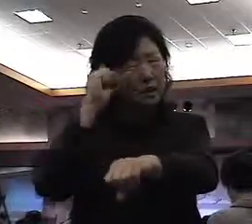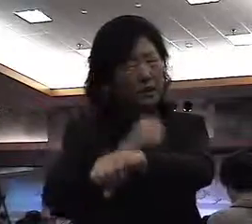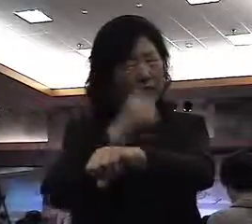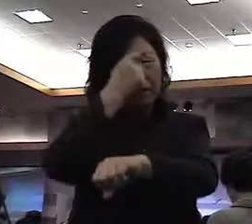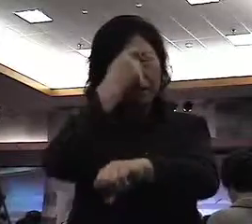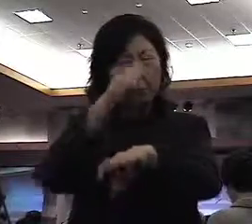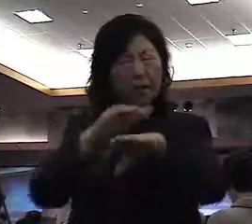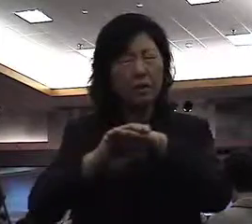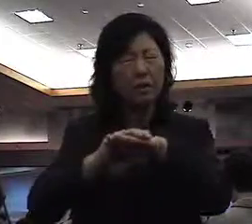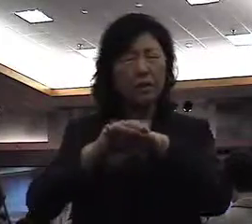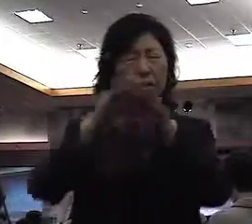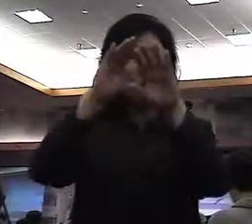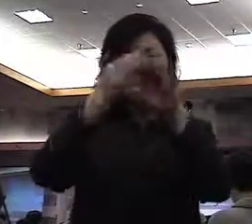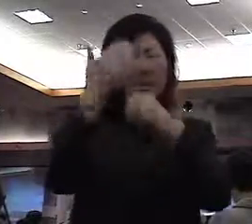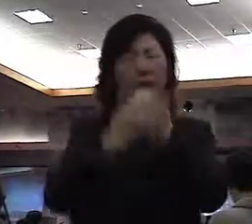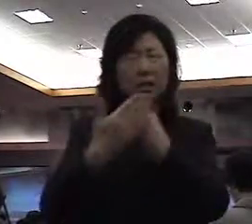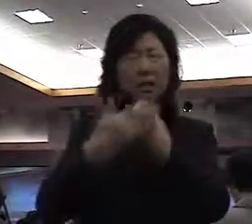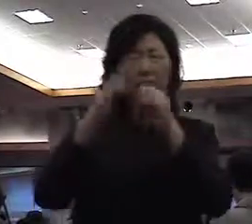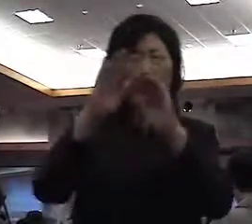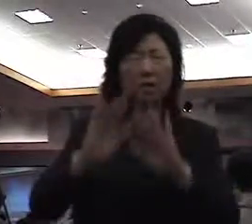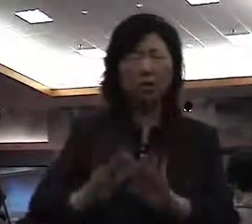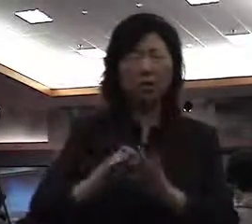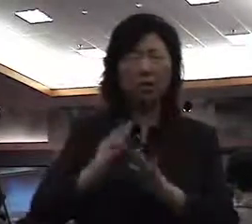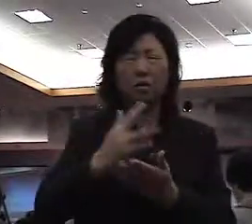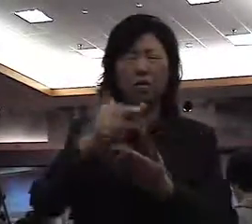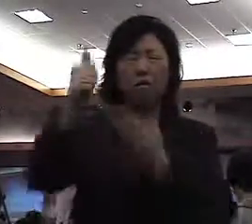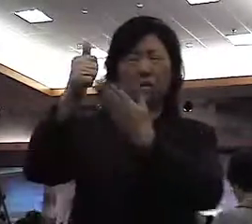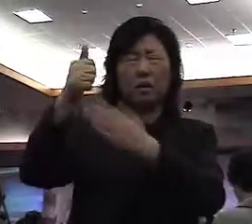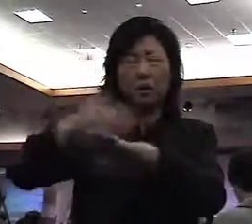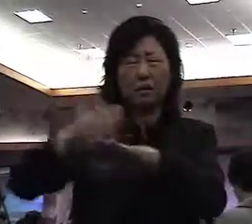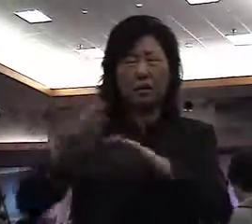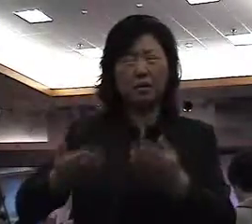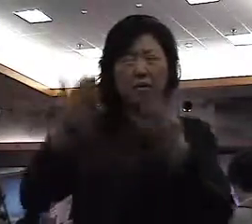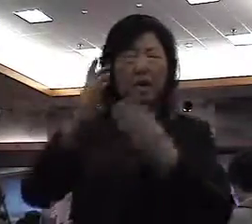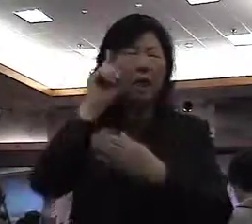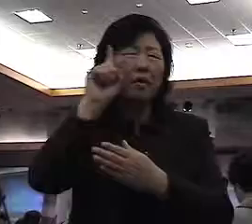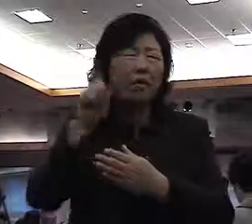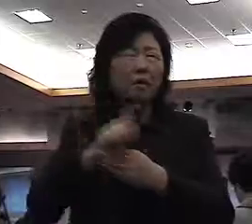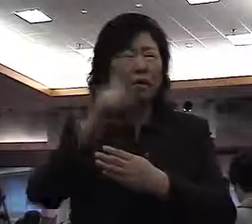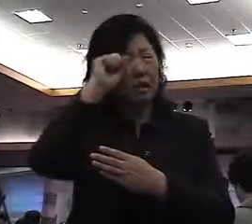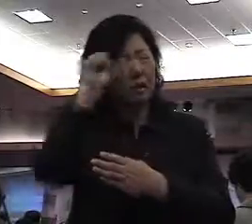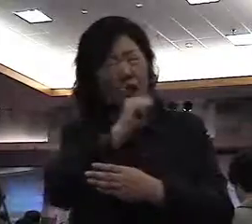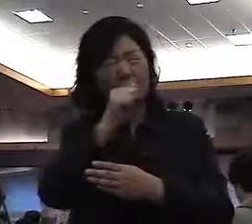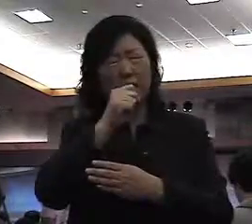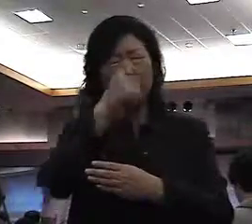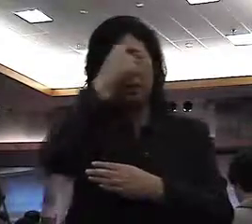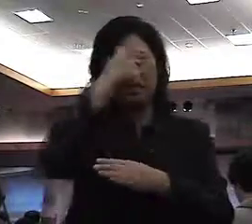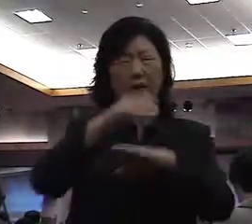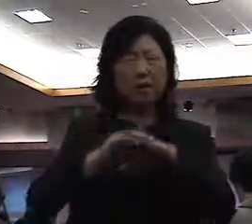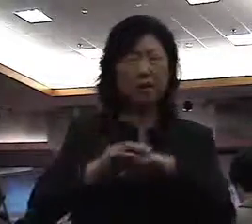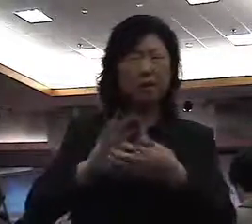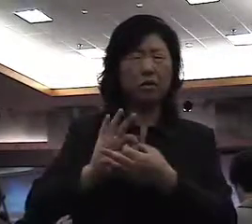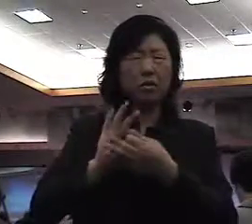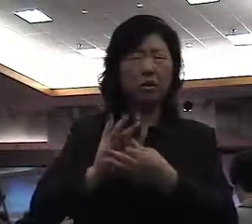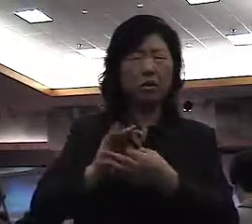은혜를 내려주시고자 하신 주님께 감사를 드립니다. 내일 새벽부터 드리는 집회를